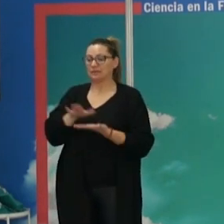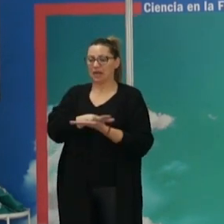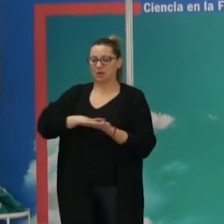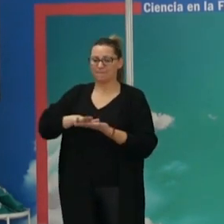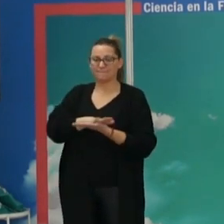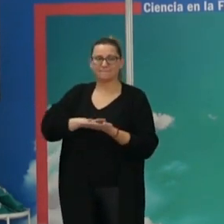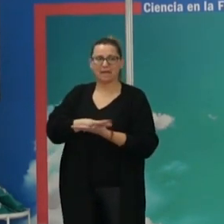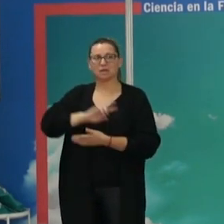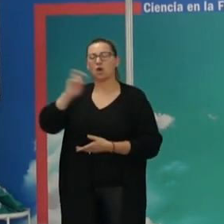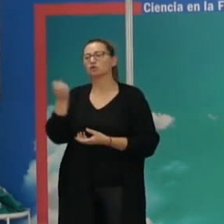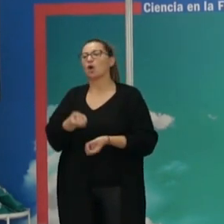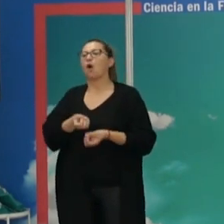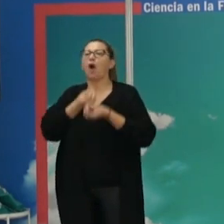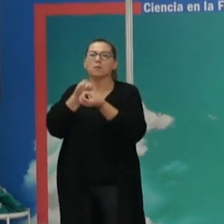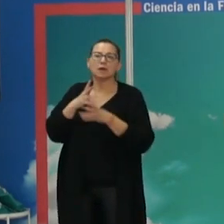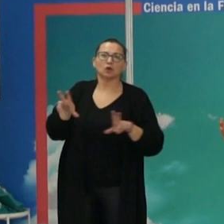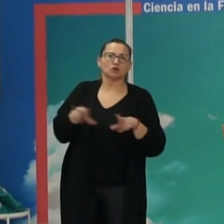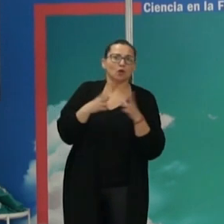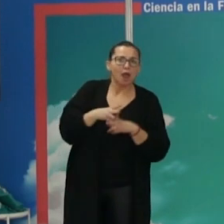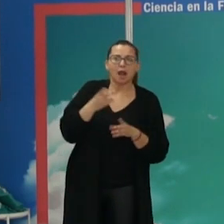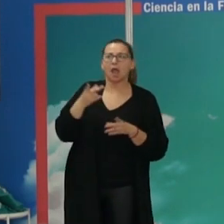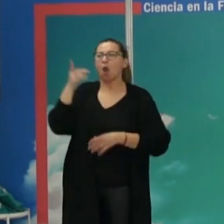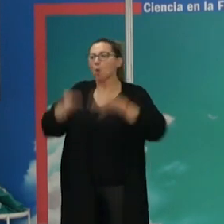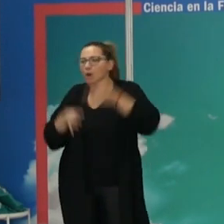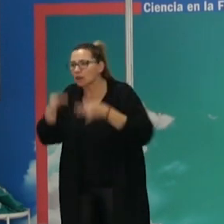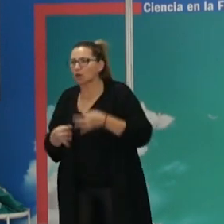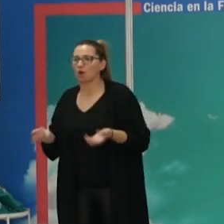otros argumentos, que son sociales, jurídicos,